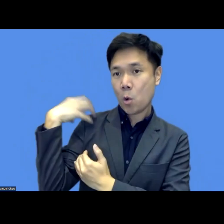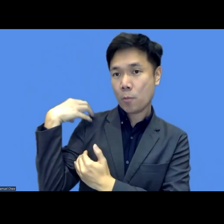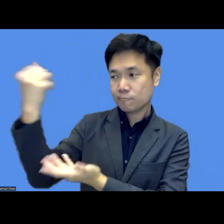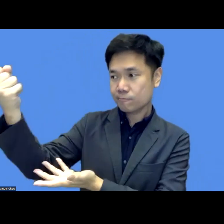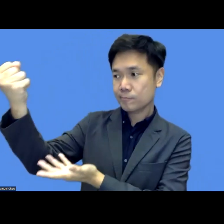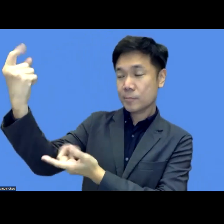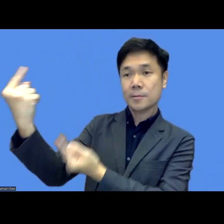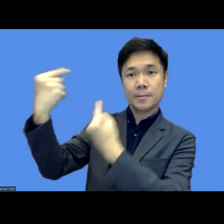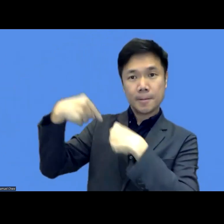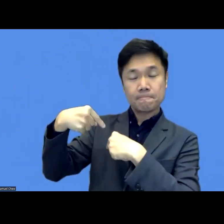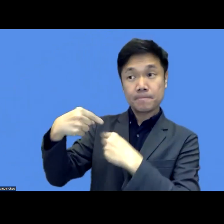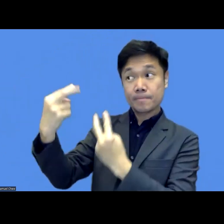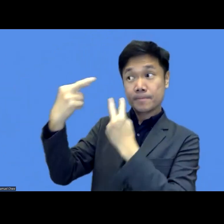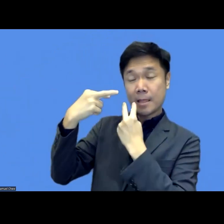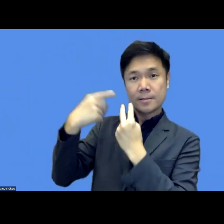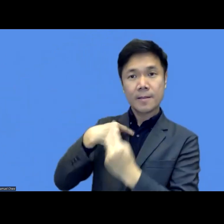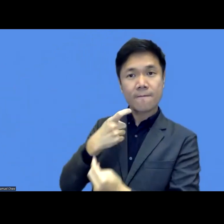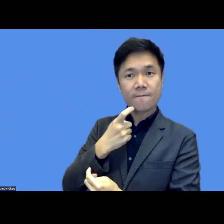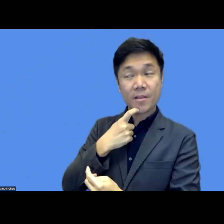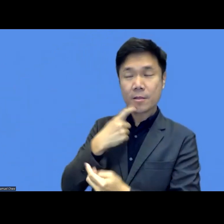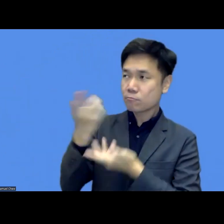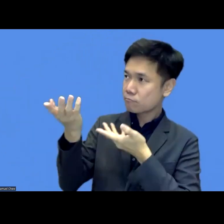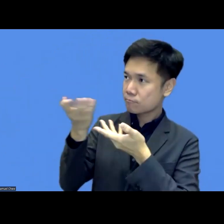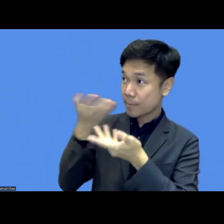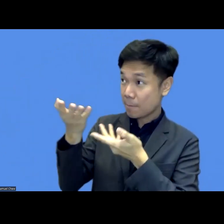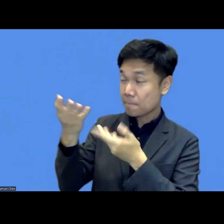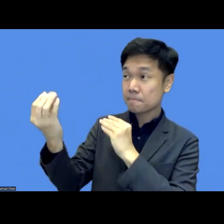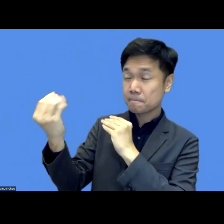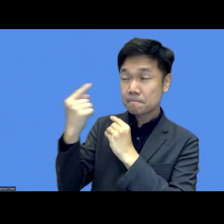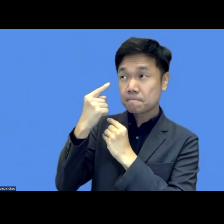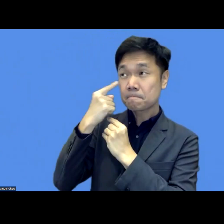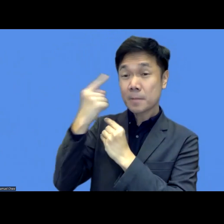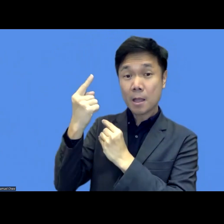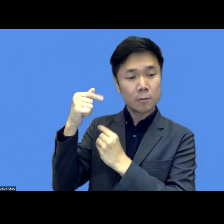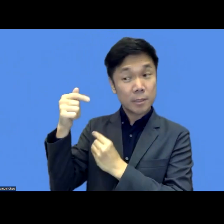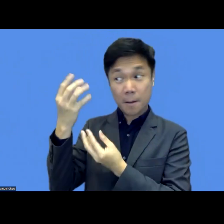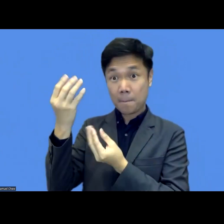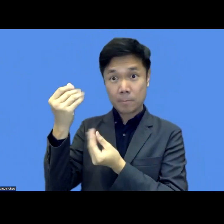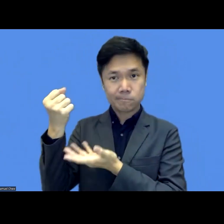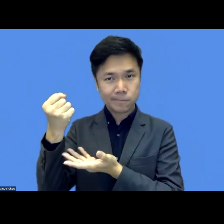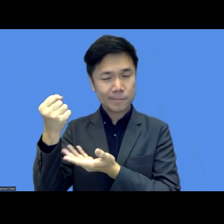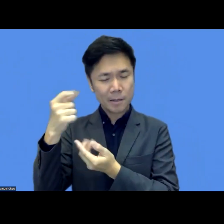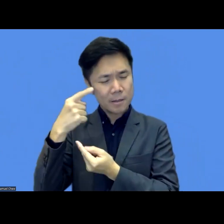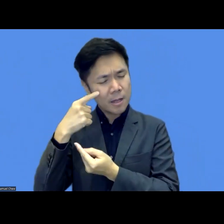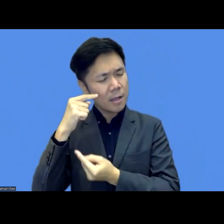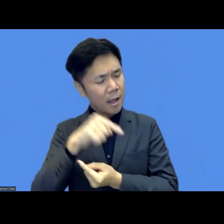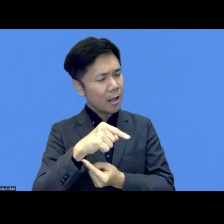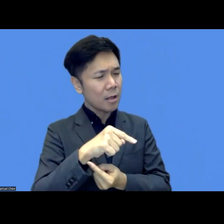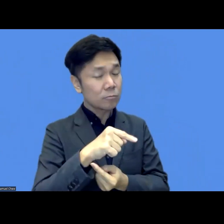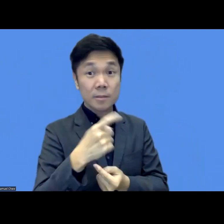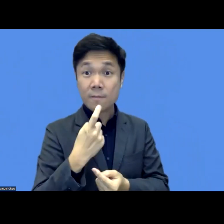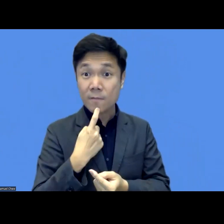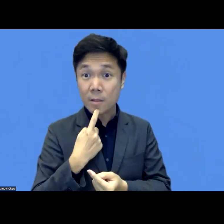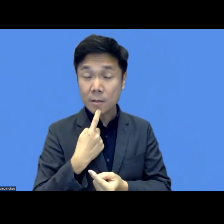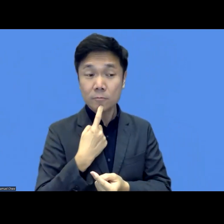Finlandia. Y algunas de las cosas que hemos mirado en general es cómo los refugiados pueden acceder a los